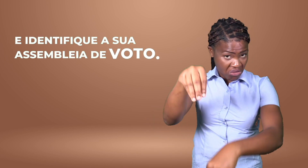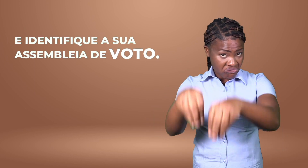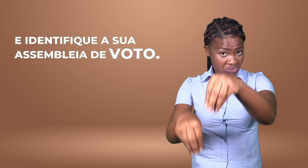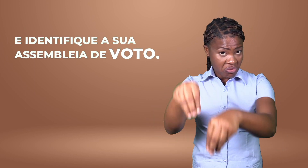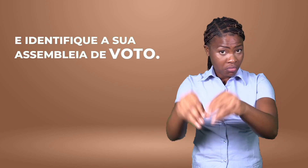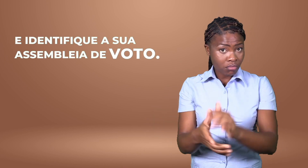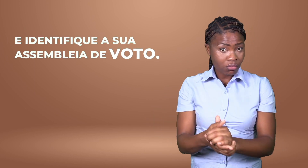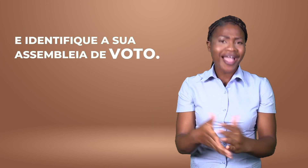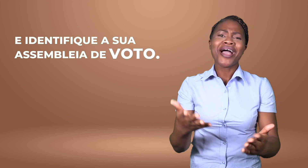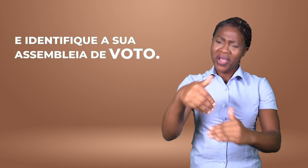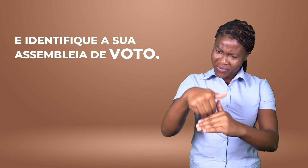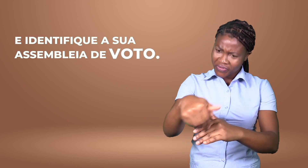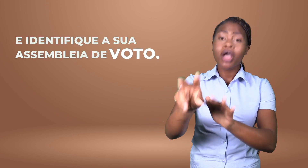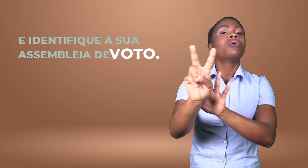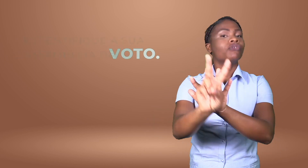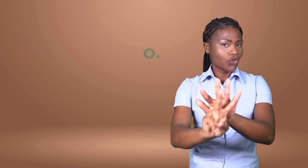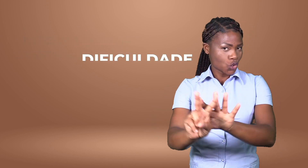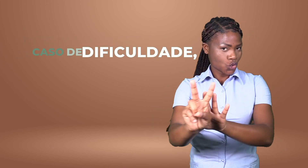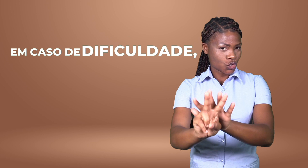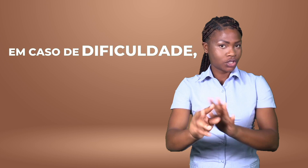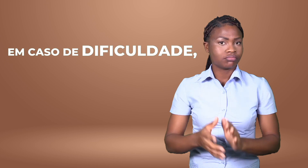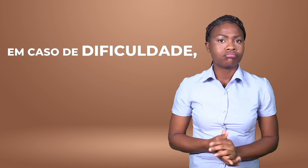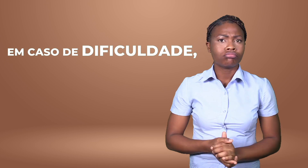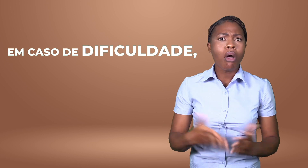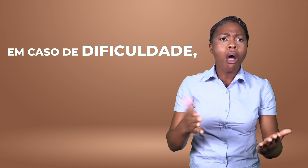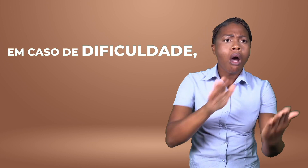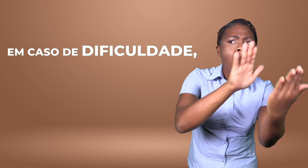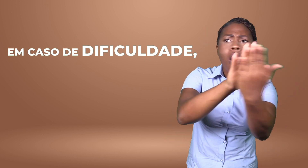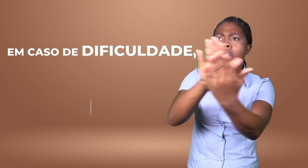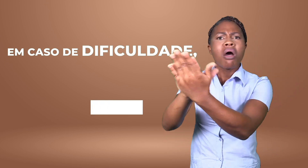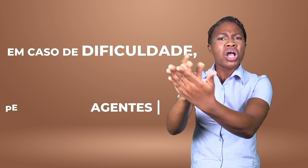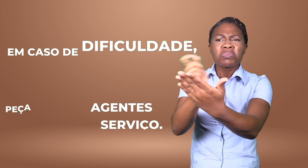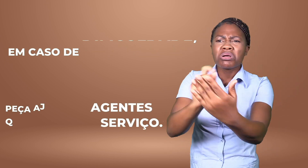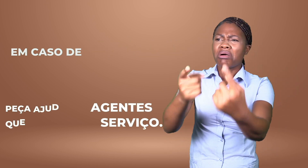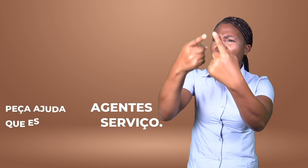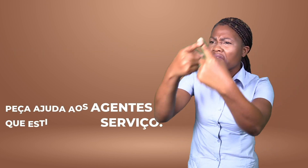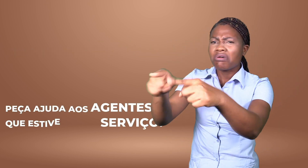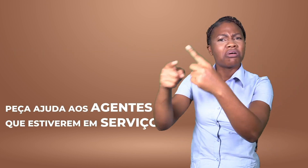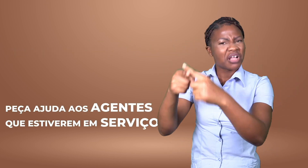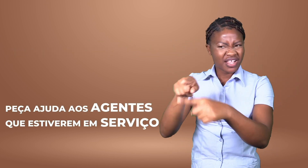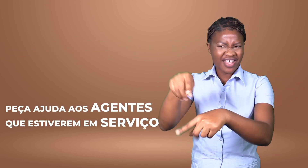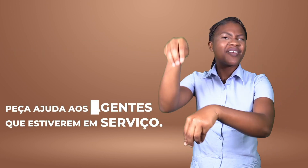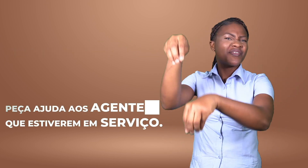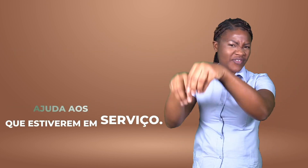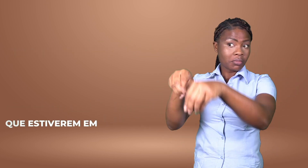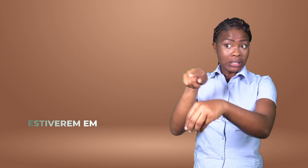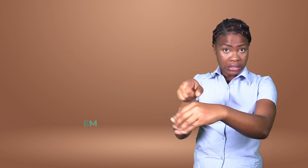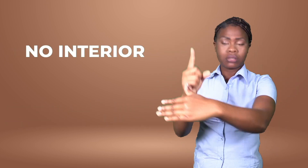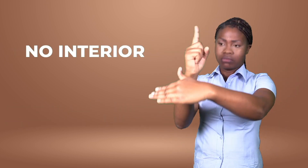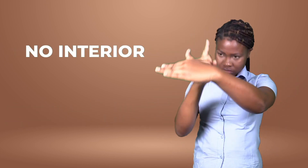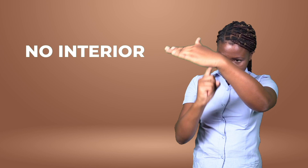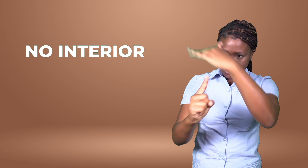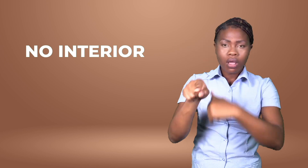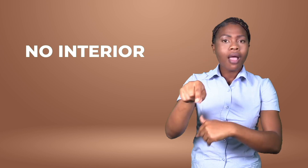e identifique a sua assembleia de voto. Em caso de dificuldade, peça ajuda aos agentes que estiverem em serviço.